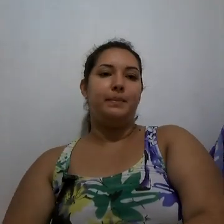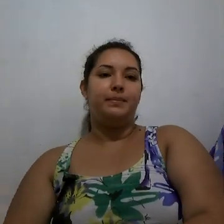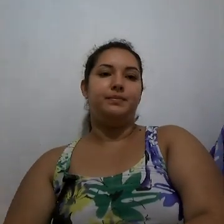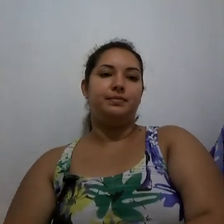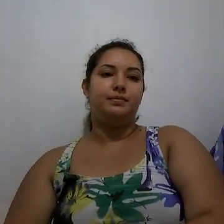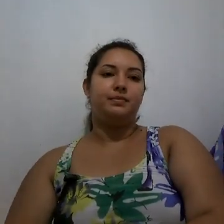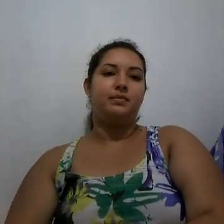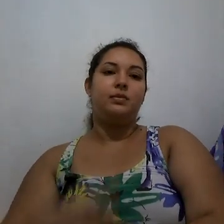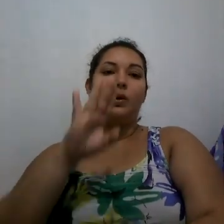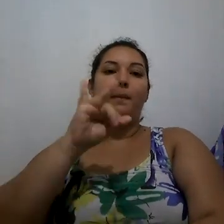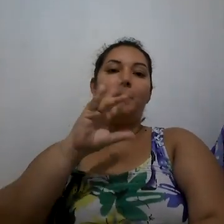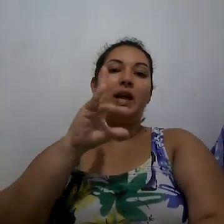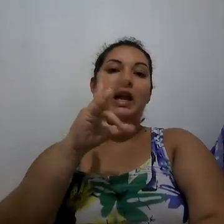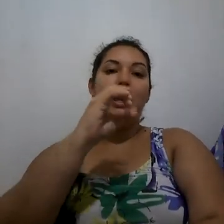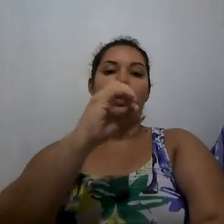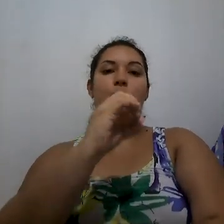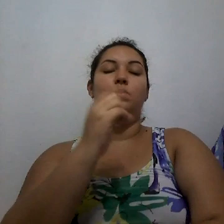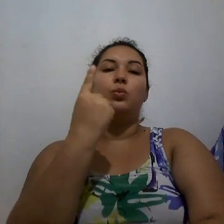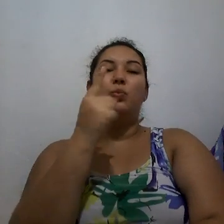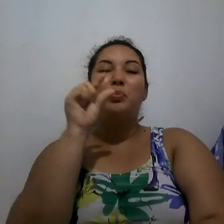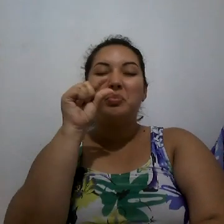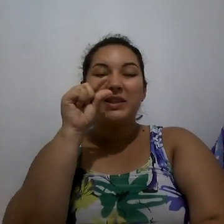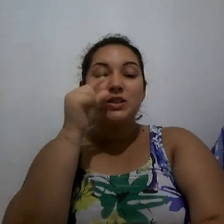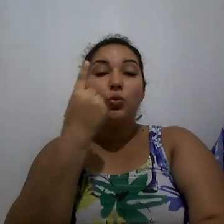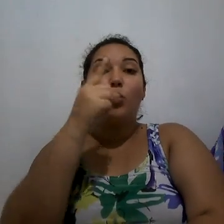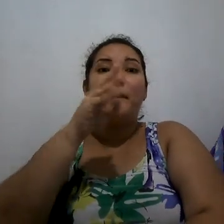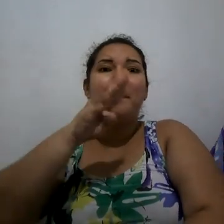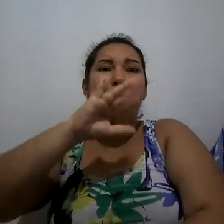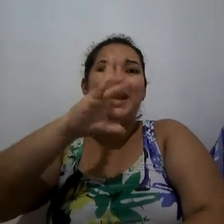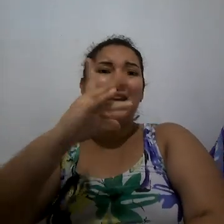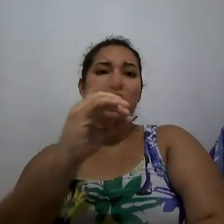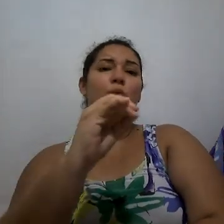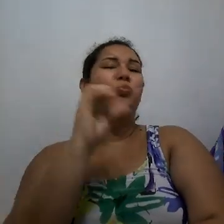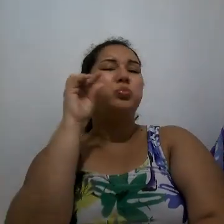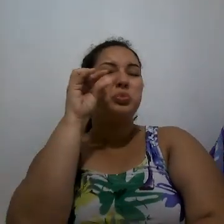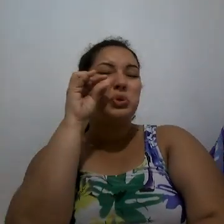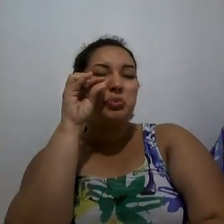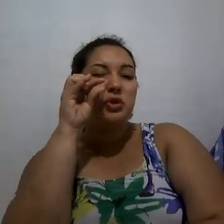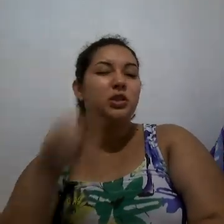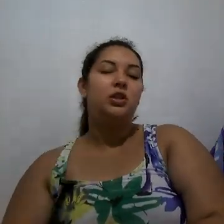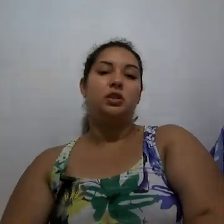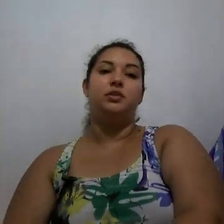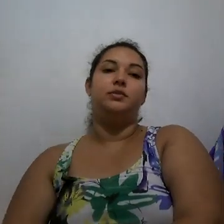é muito grande, né? Uma partícula ali por bilhão, é uma concentração muito